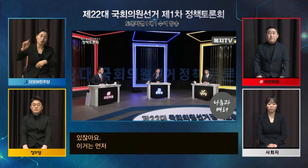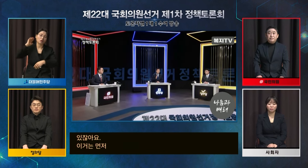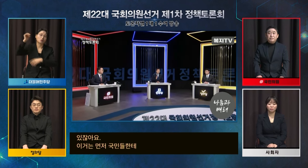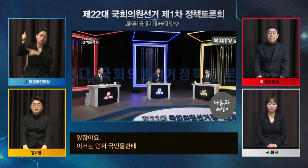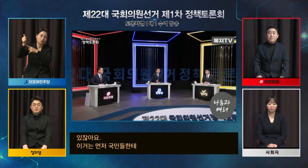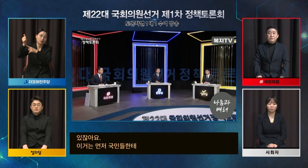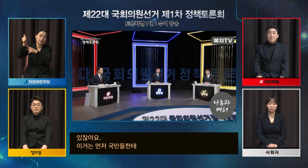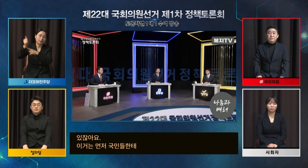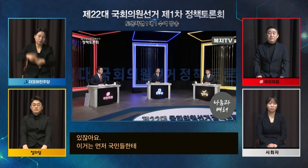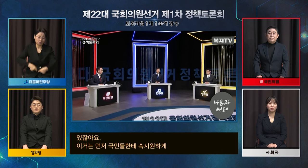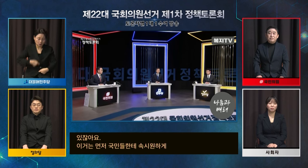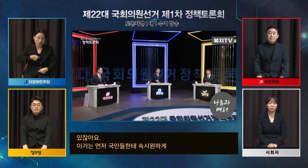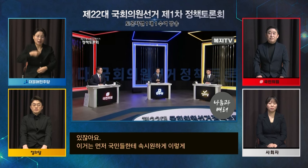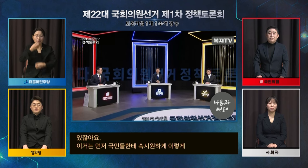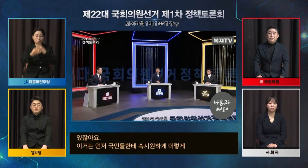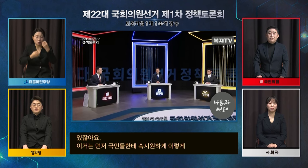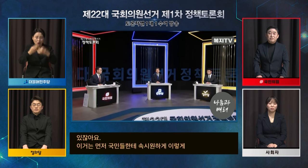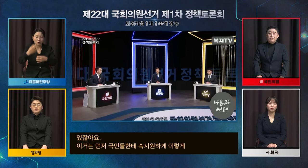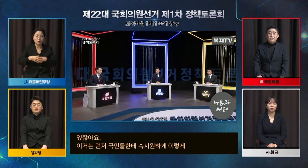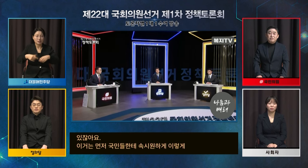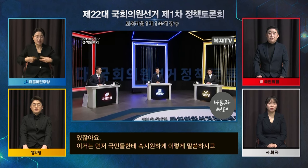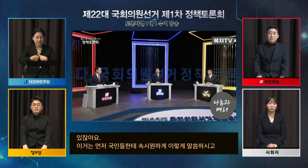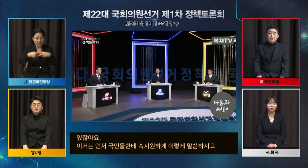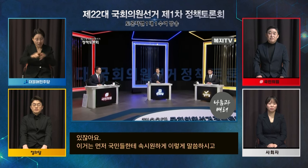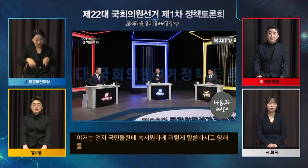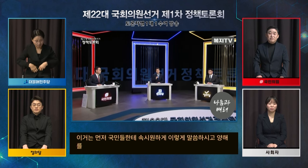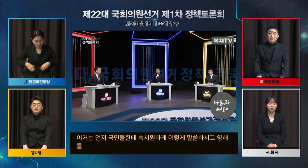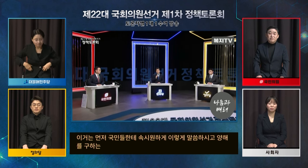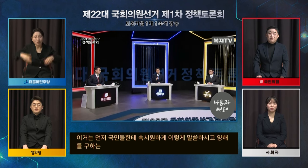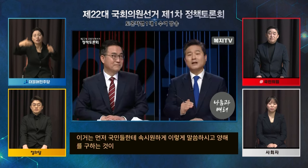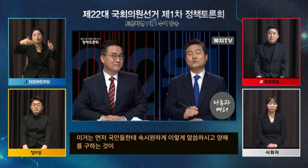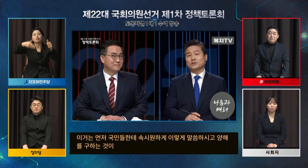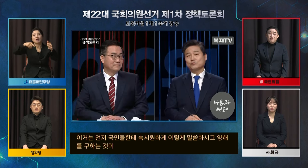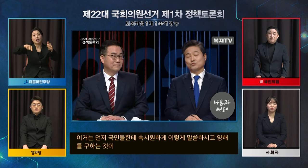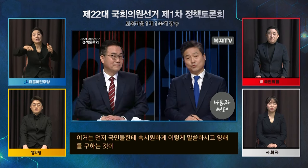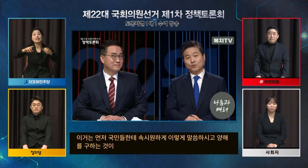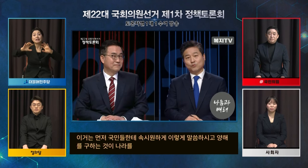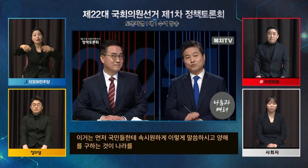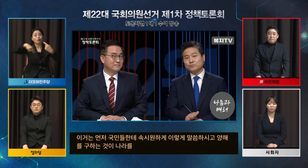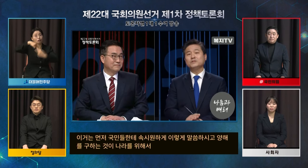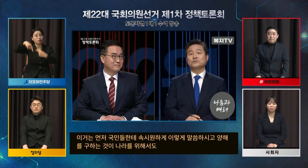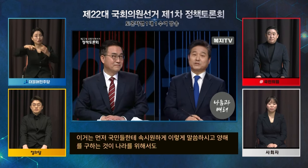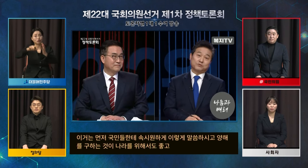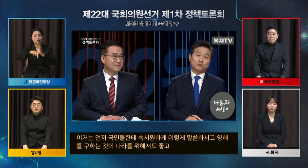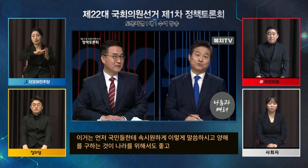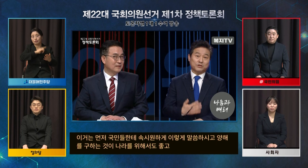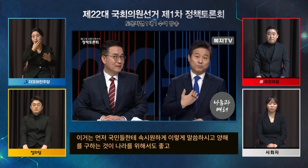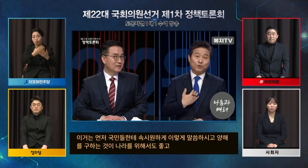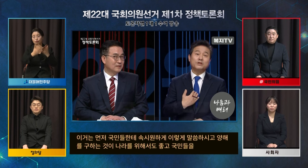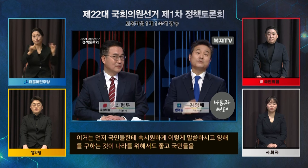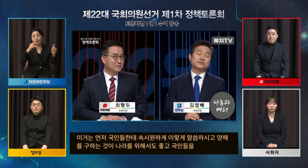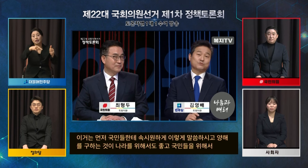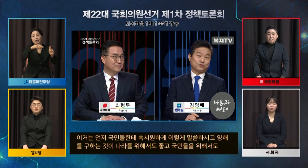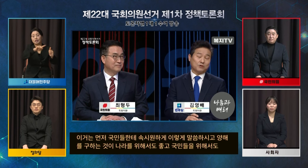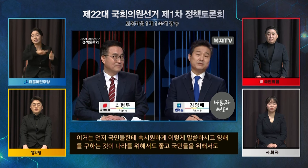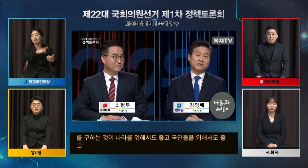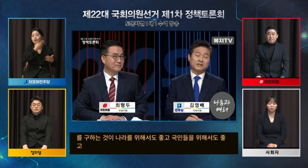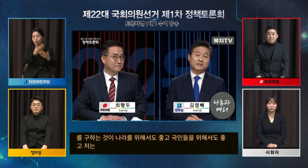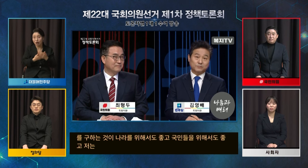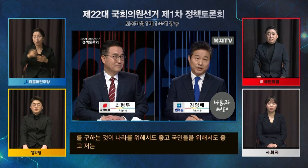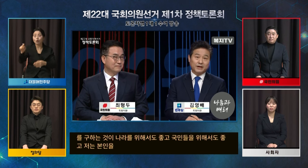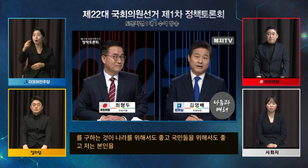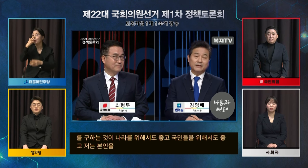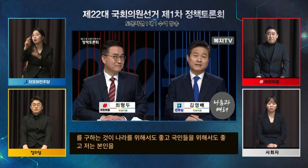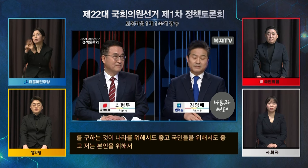이렇게 말씀하시고 양해를 구하는 것이 이 나라를 위해서도 좋고 국민들을 위해서도 좋고 저는 본인을 위해서도 좋다고